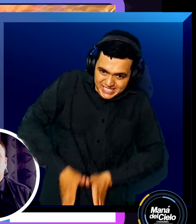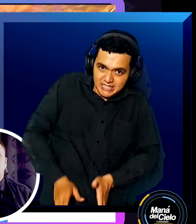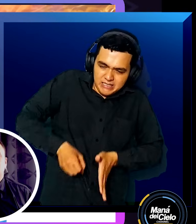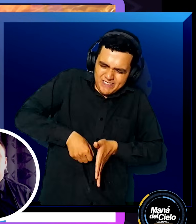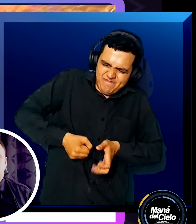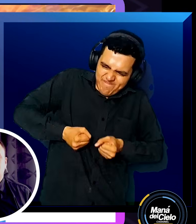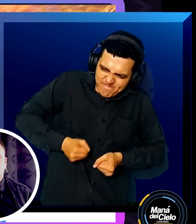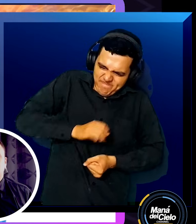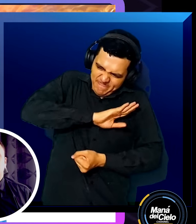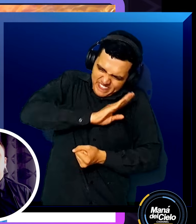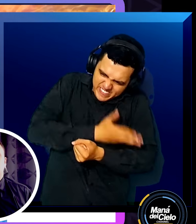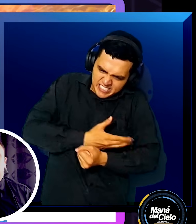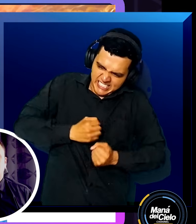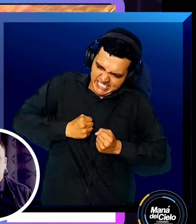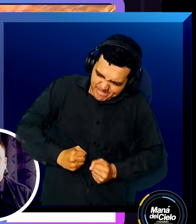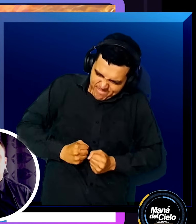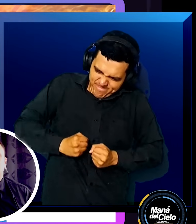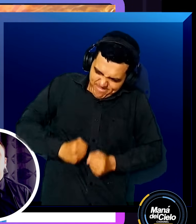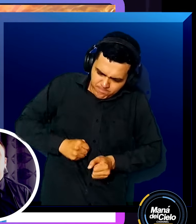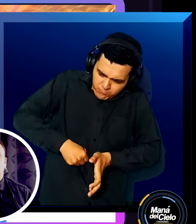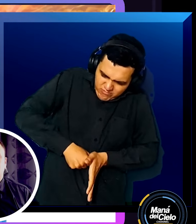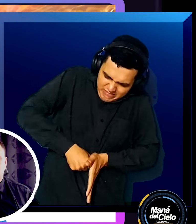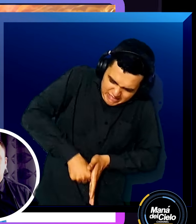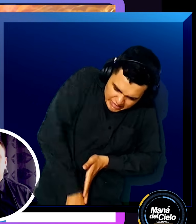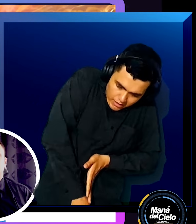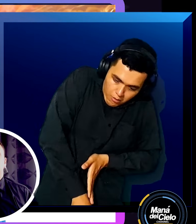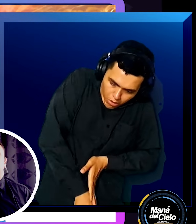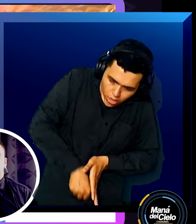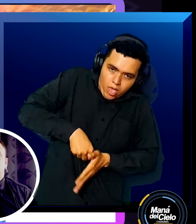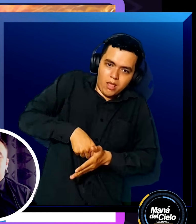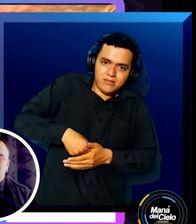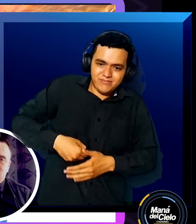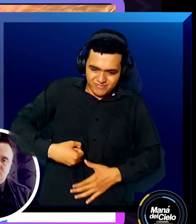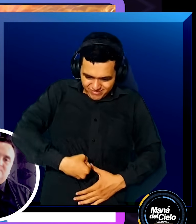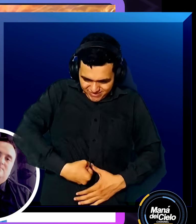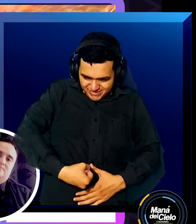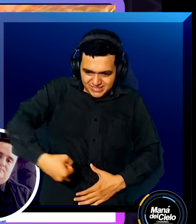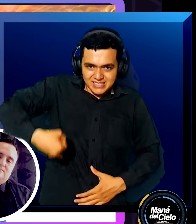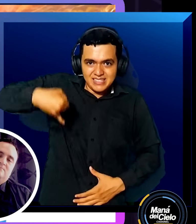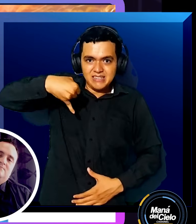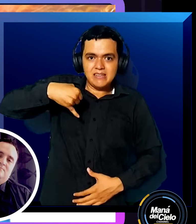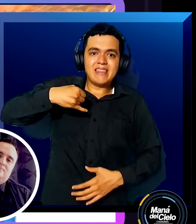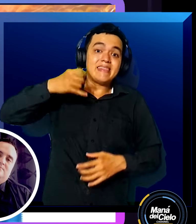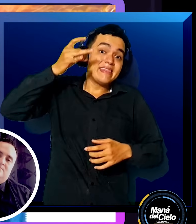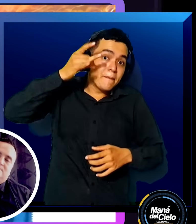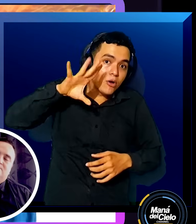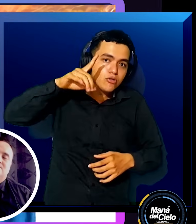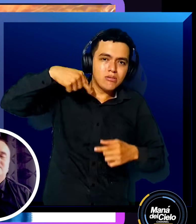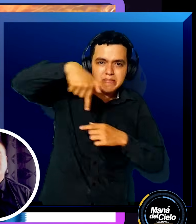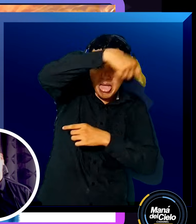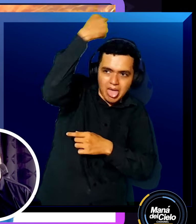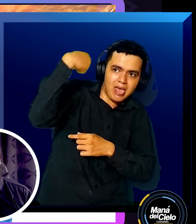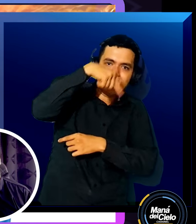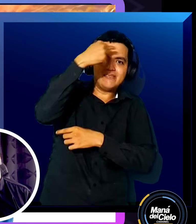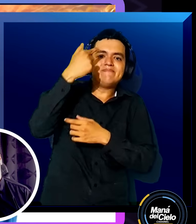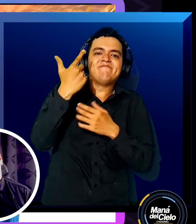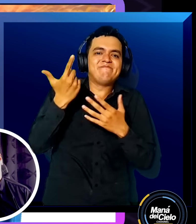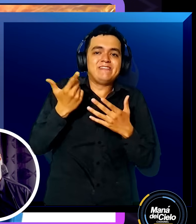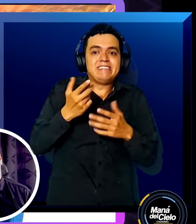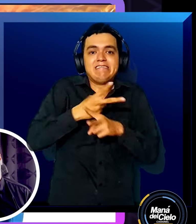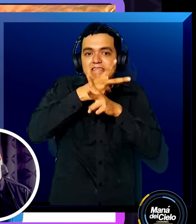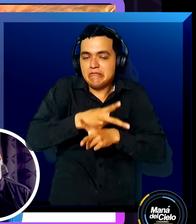proceso. Y ya termino con esto para contarles. Cuando estábamos en Cali, el Señor nos dio la